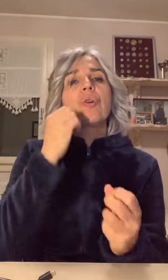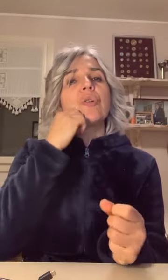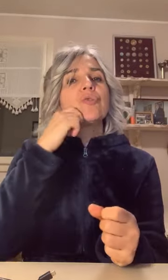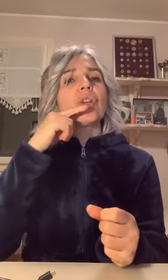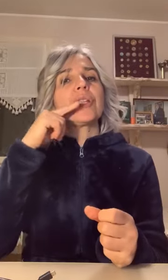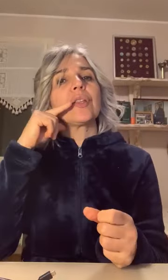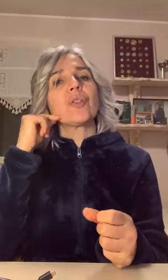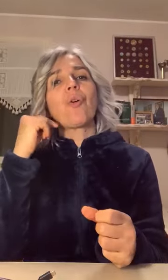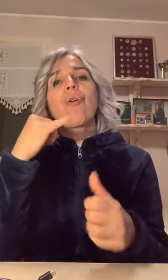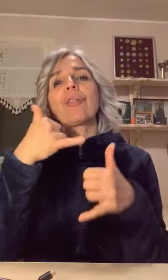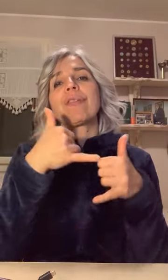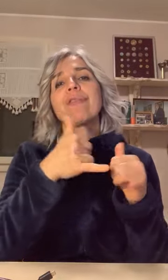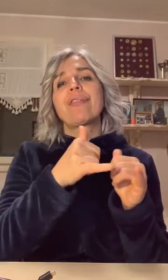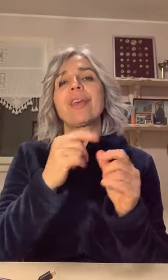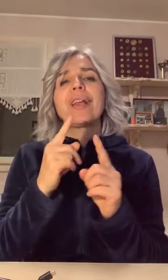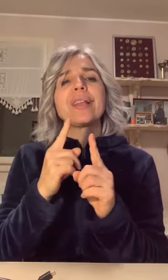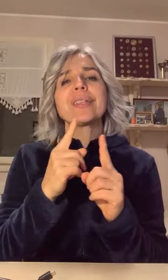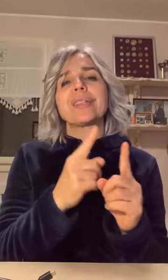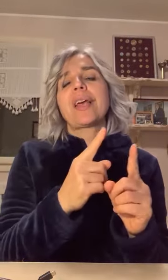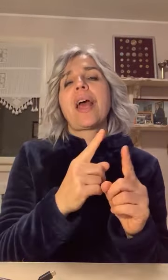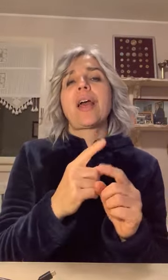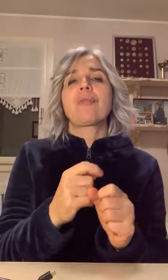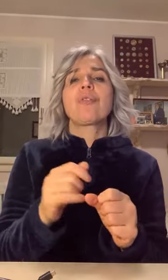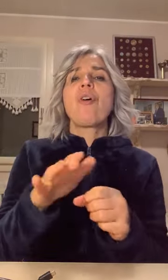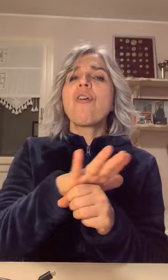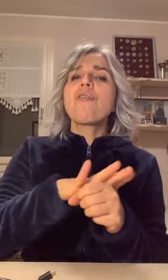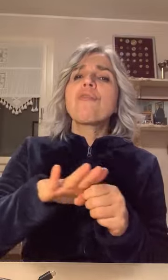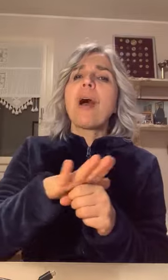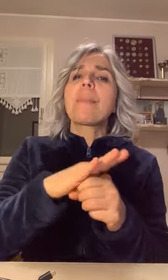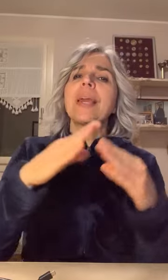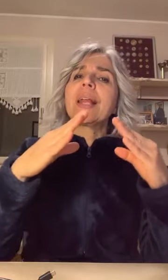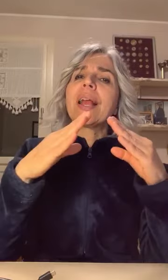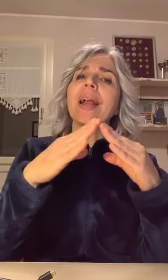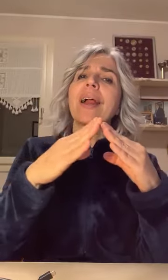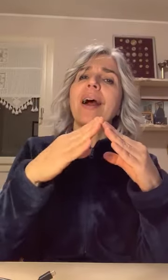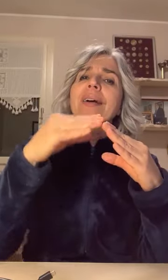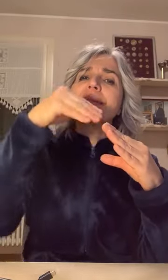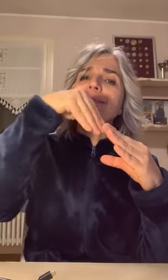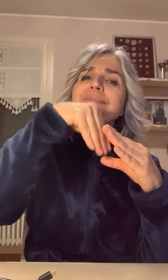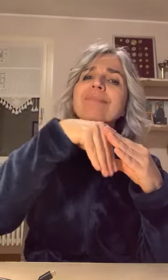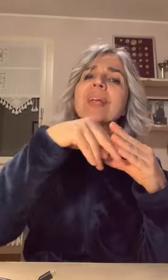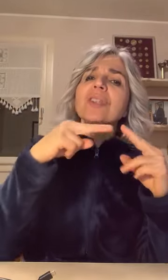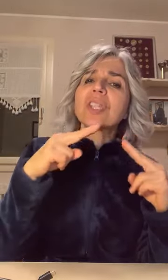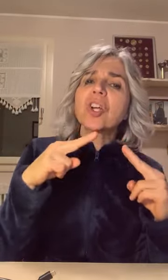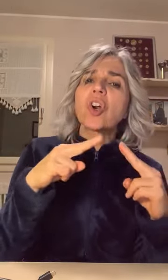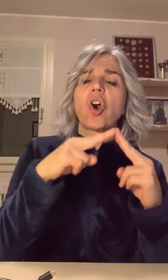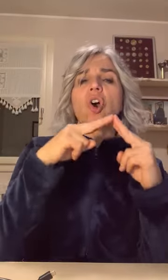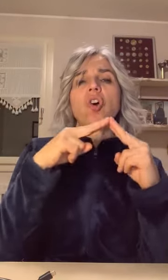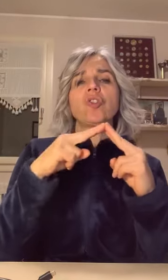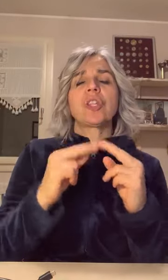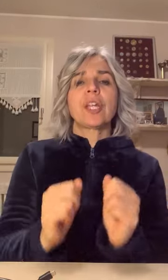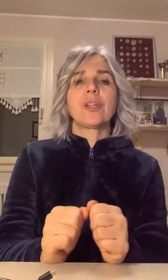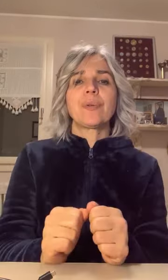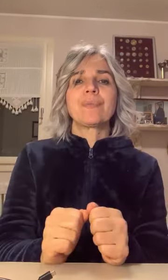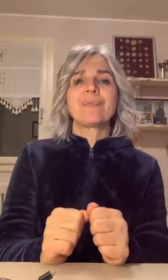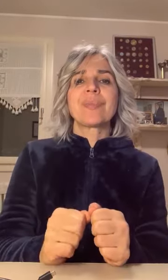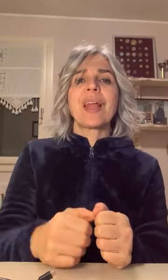delle famiglie. E provate a vedere anche quello che, andate a vedere le notizie, ci sono meno furti, meno rapine, la droga,